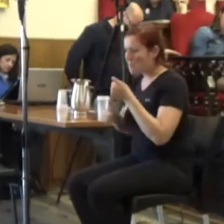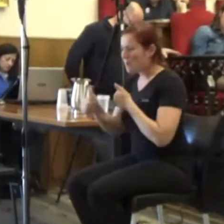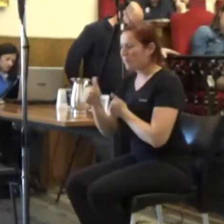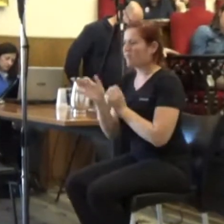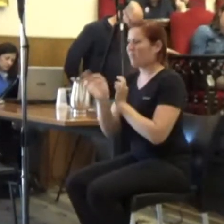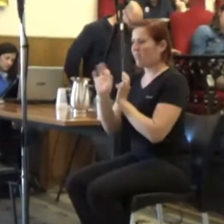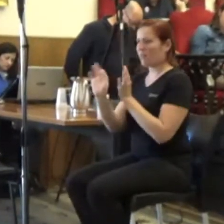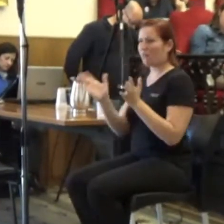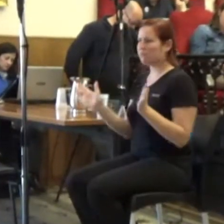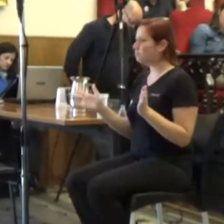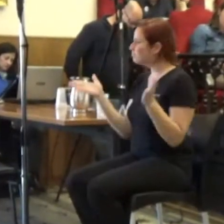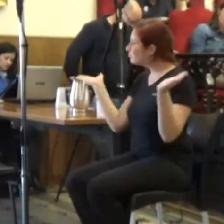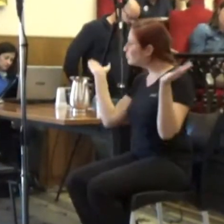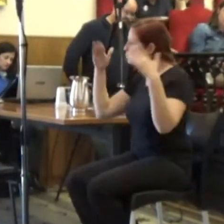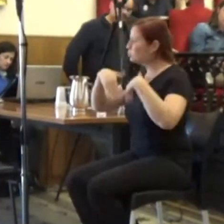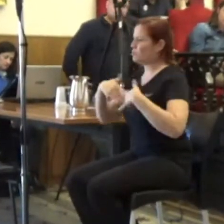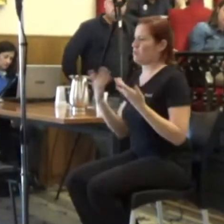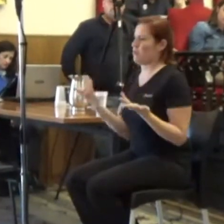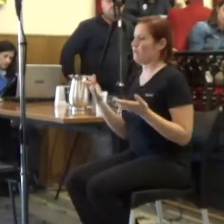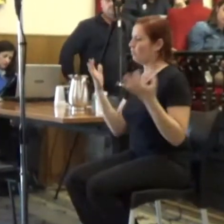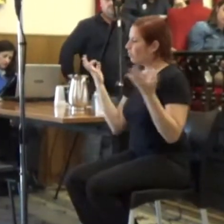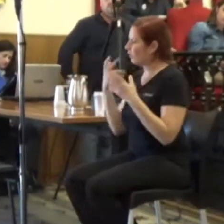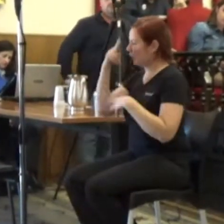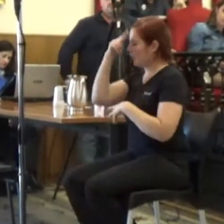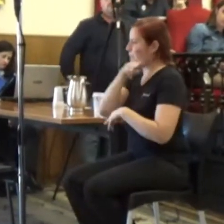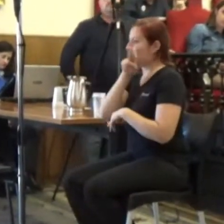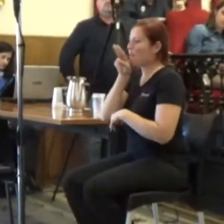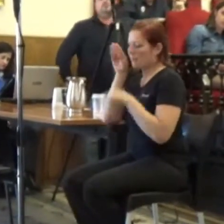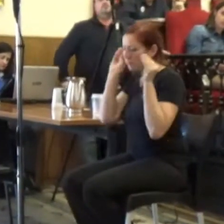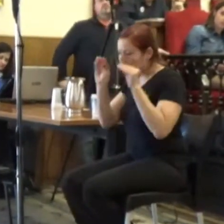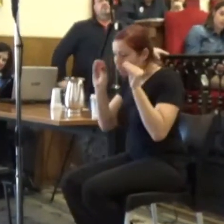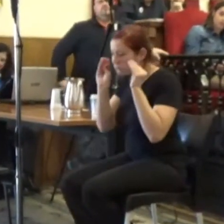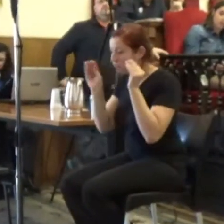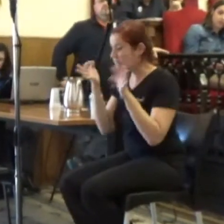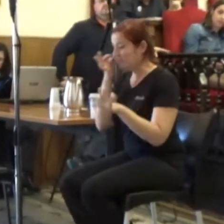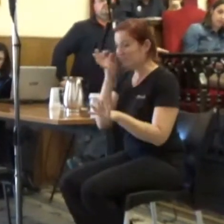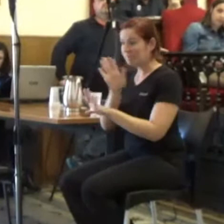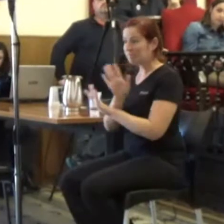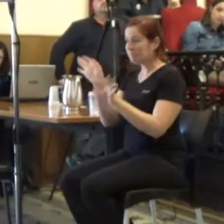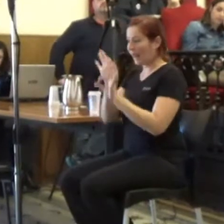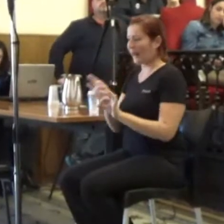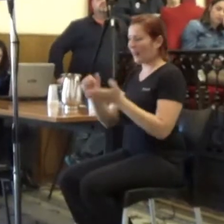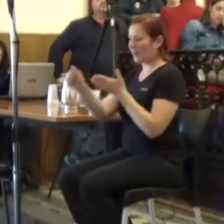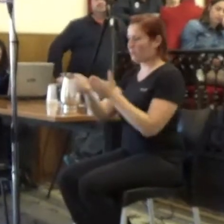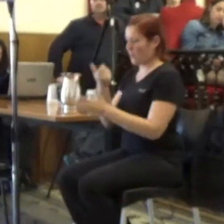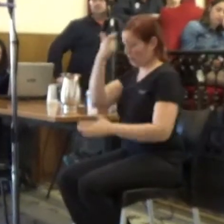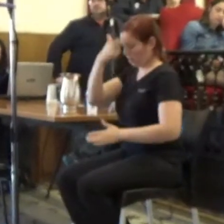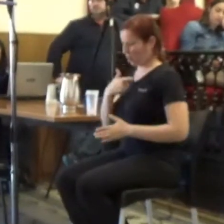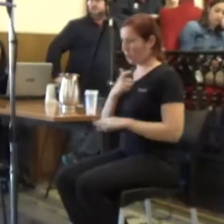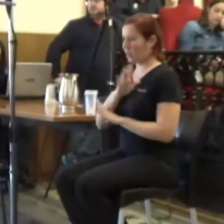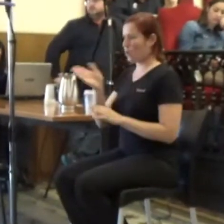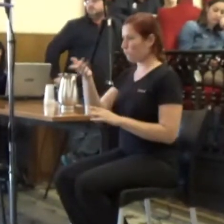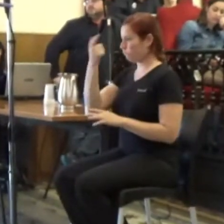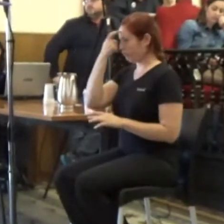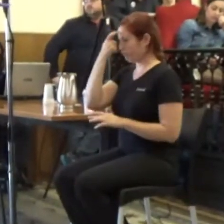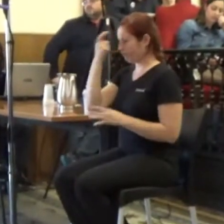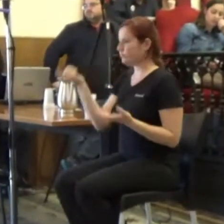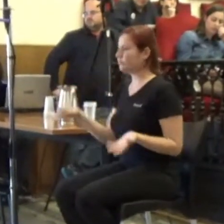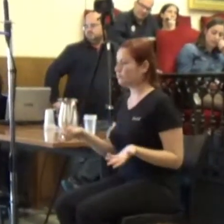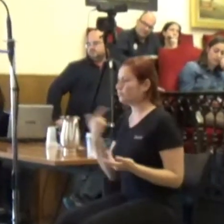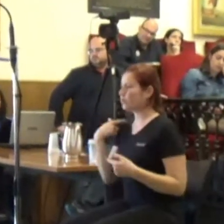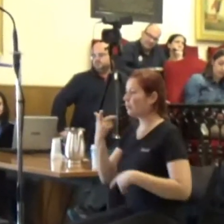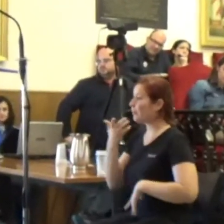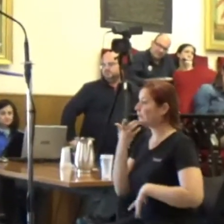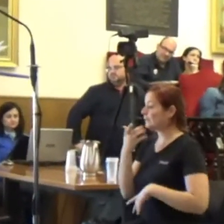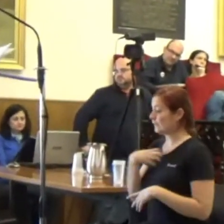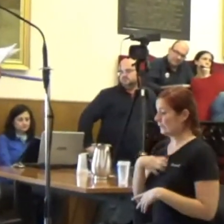que deberían haber sido inculcada por sus padres y tutores dentro de su entorno familiar y social. Si las personas con diversidad funcional